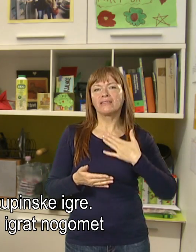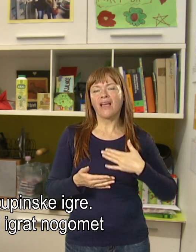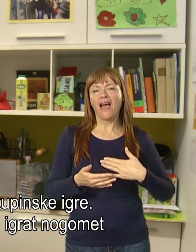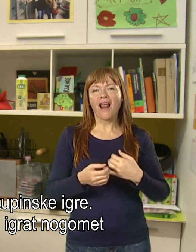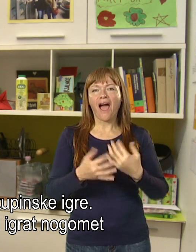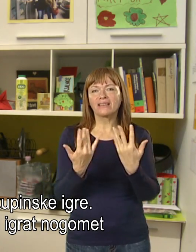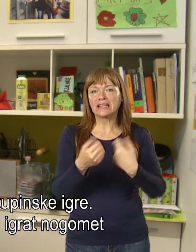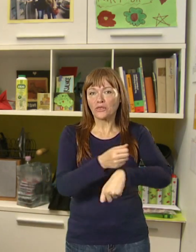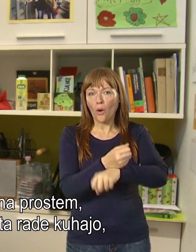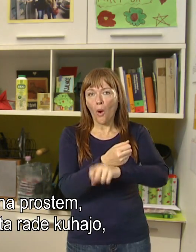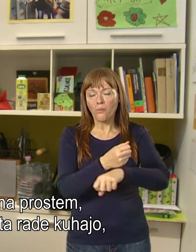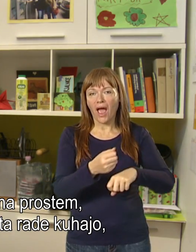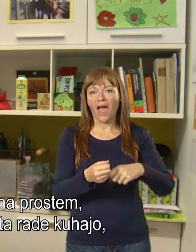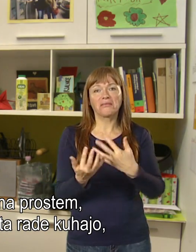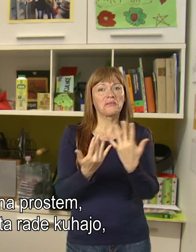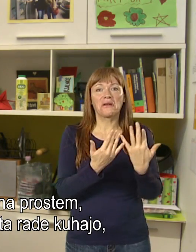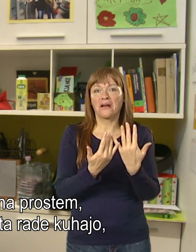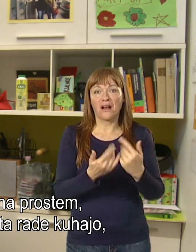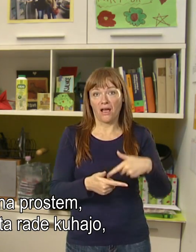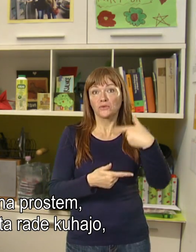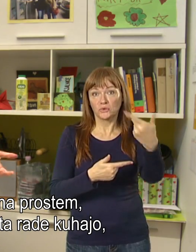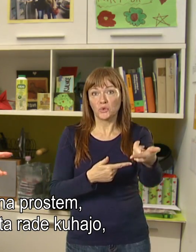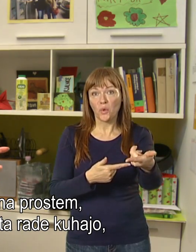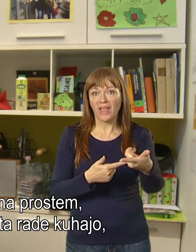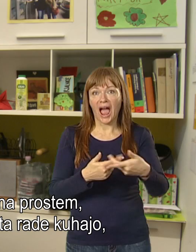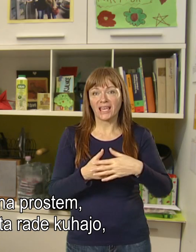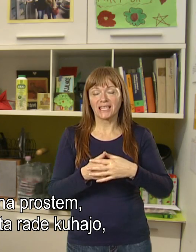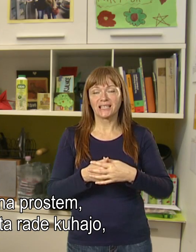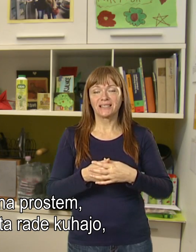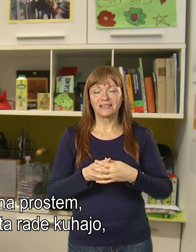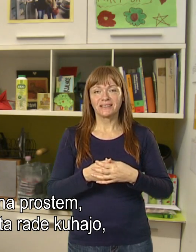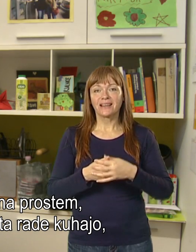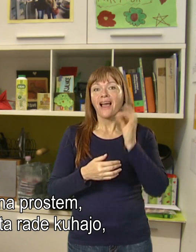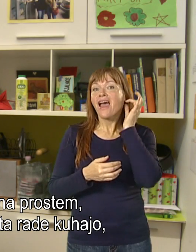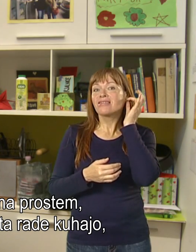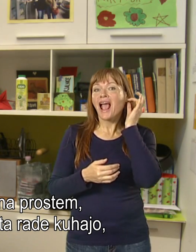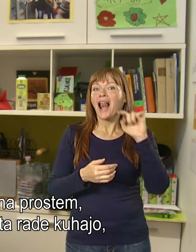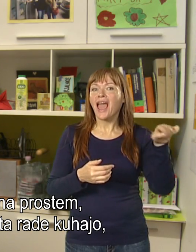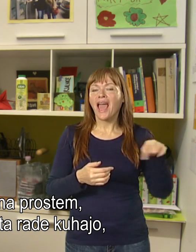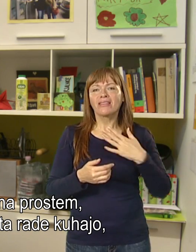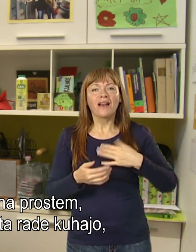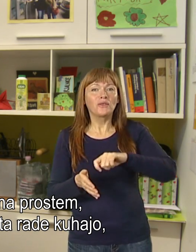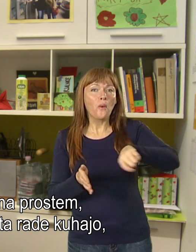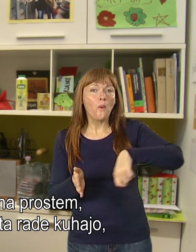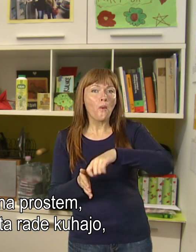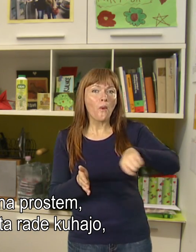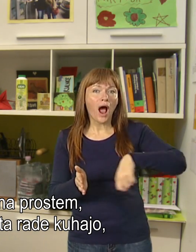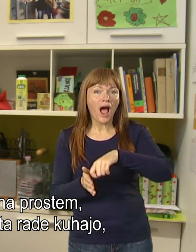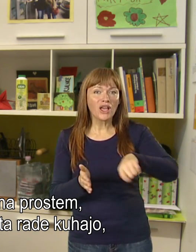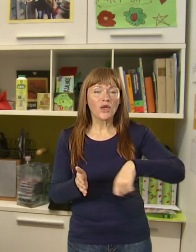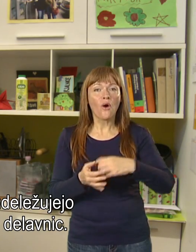odigrati kakšen nogomet, kakšno igro, na prosto. Dekleta kaj